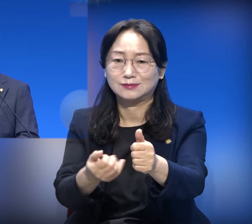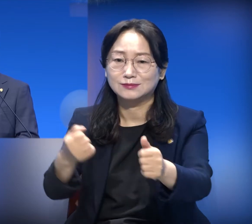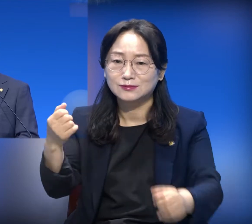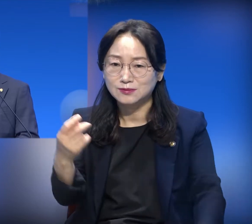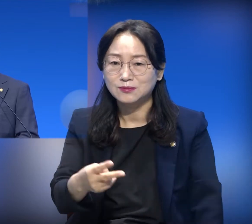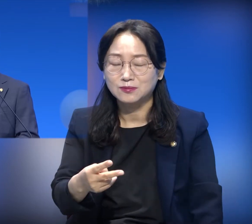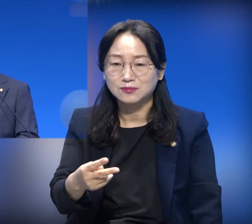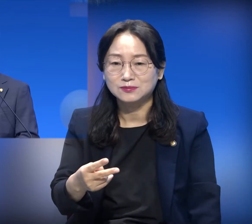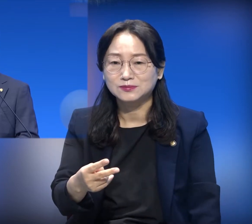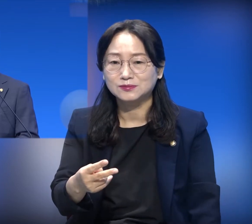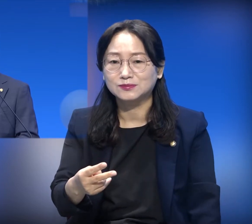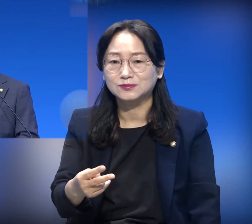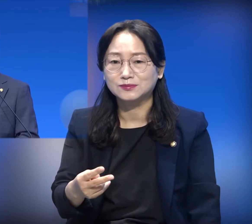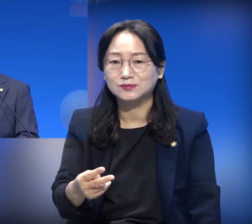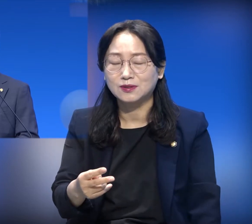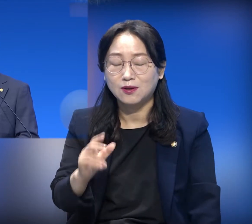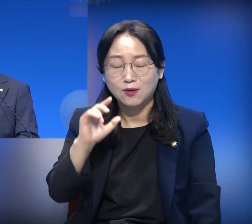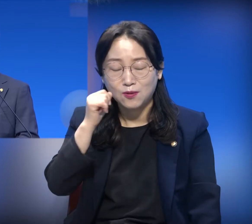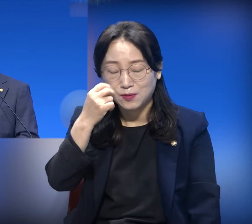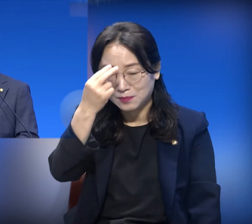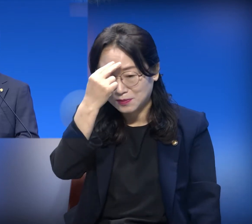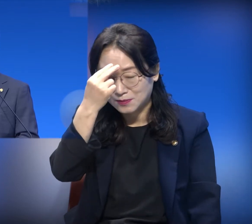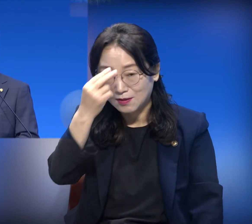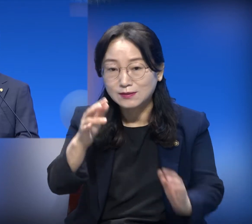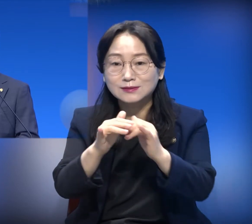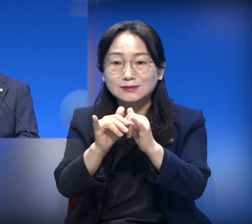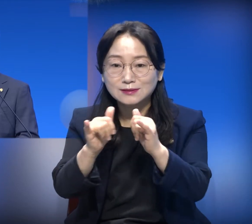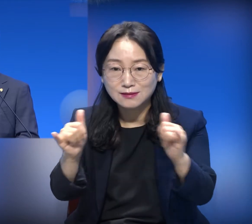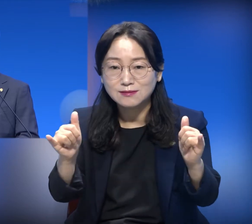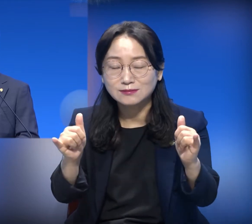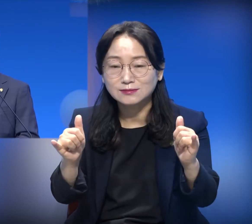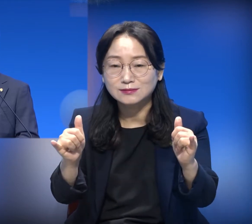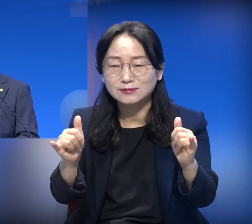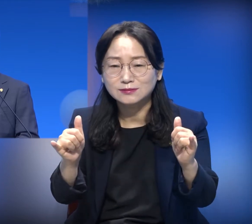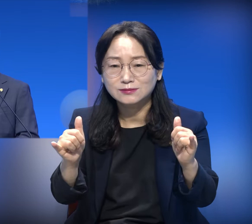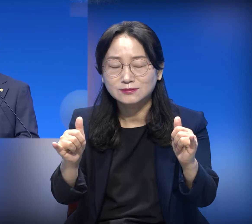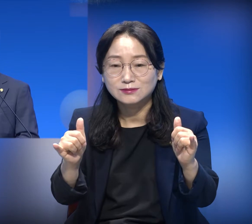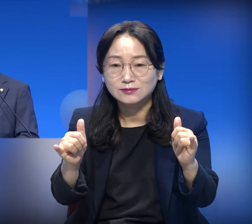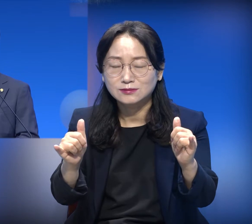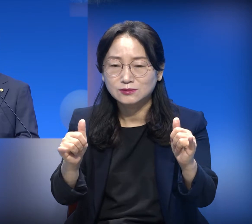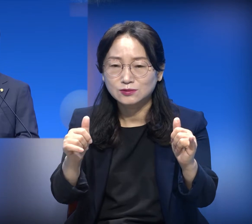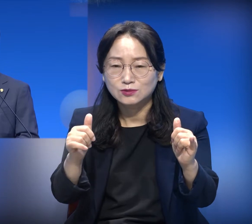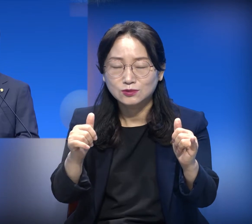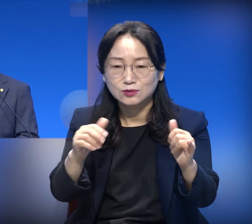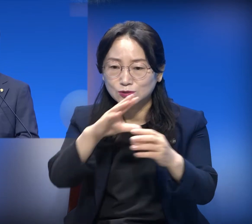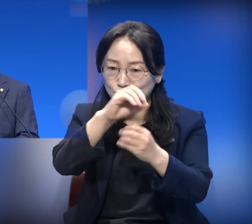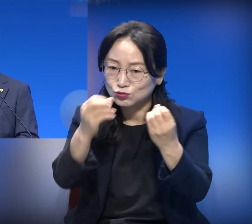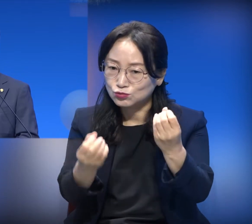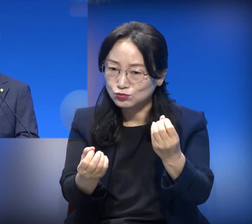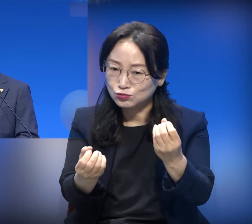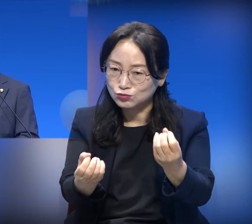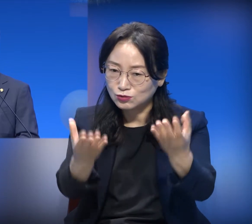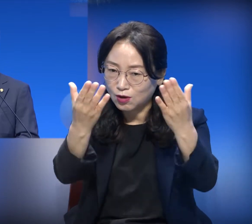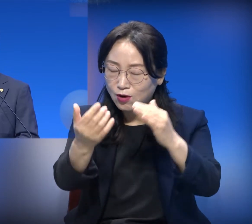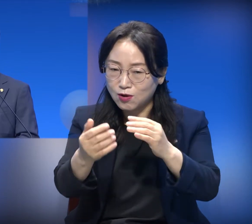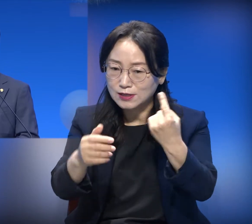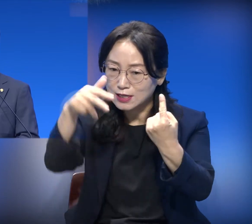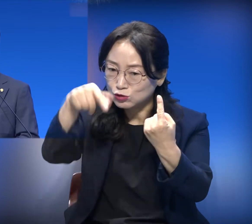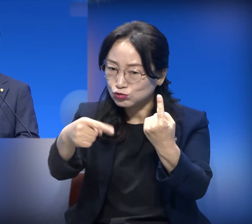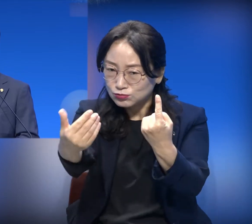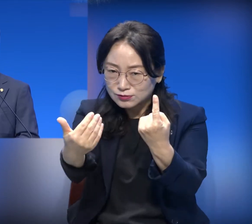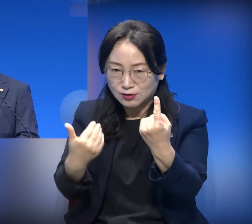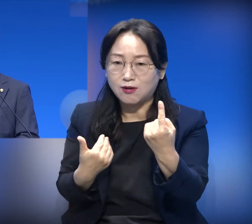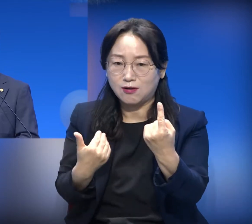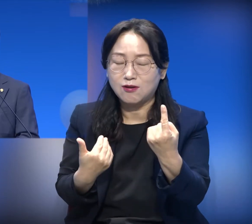또 어려움을 겪고 있는 분들에게 최소한 추석 일주일 전까지 다